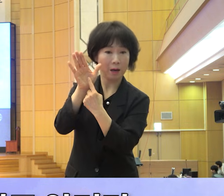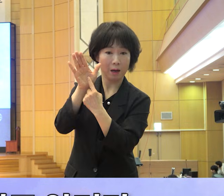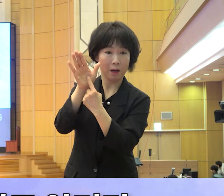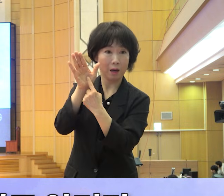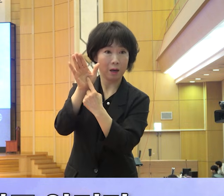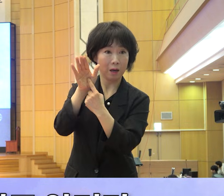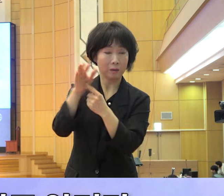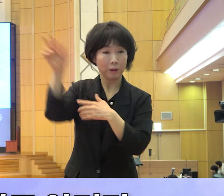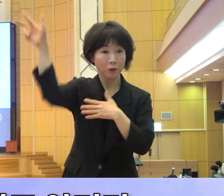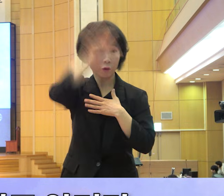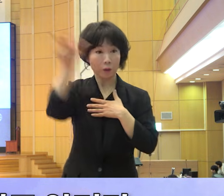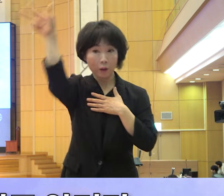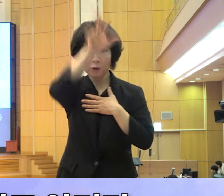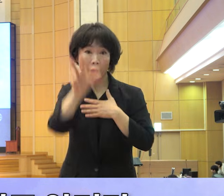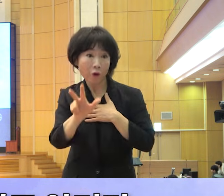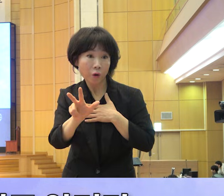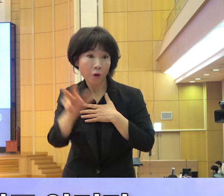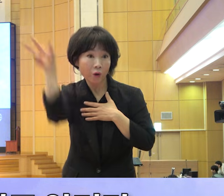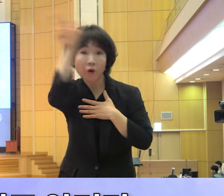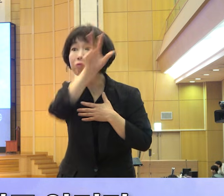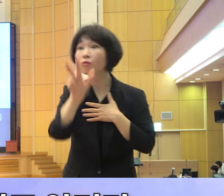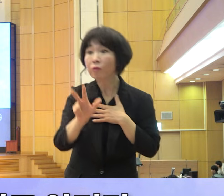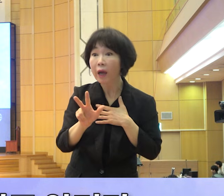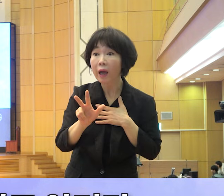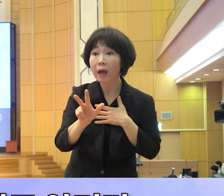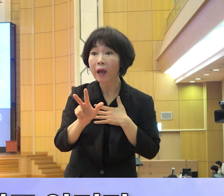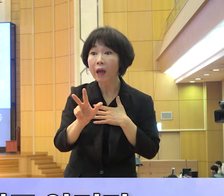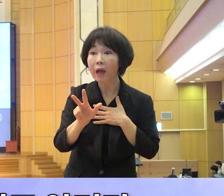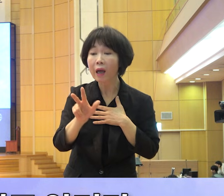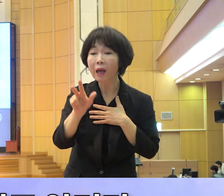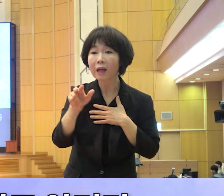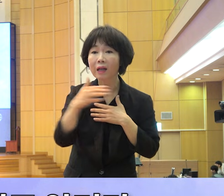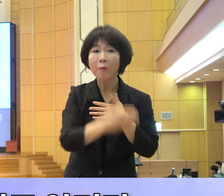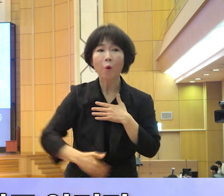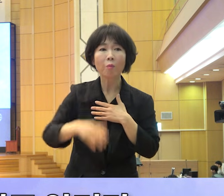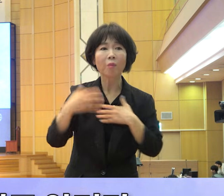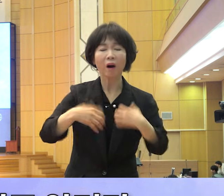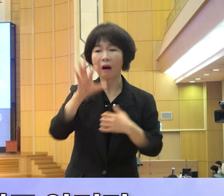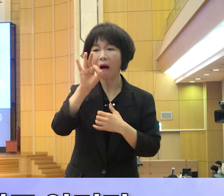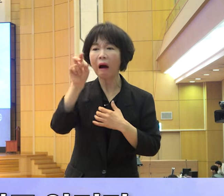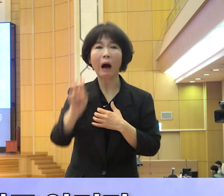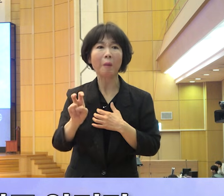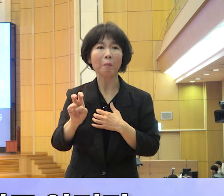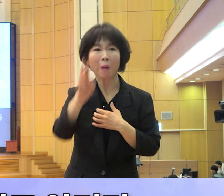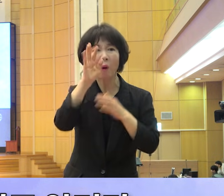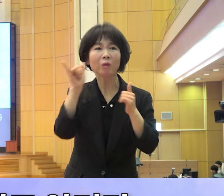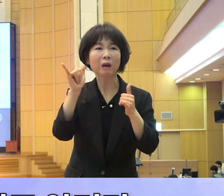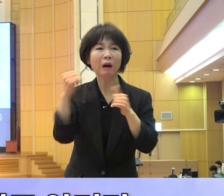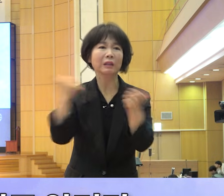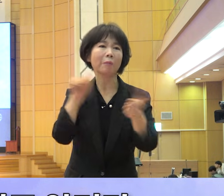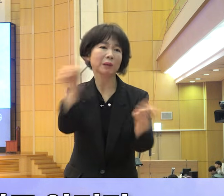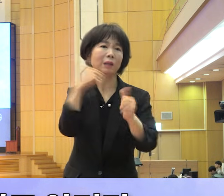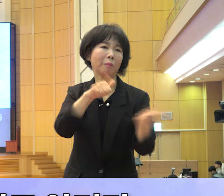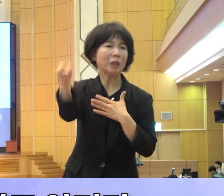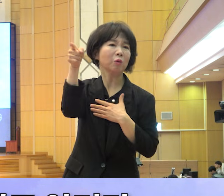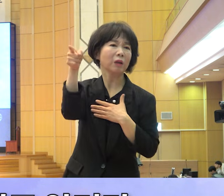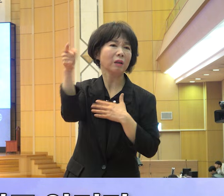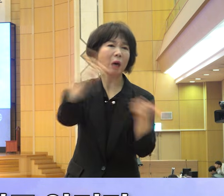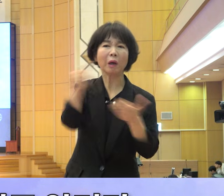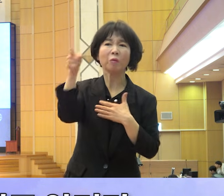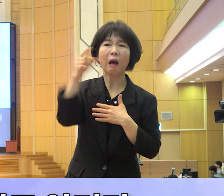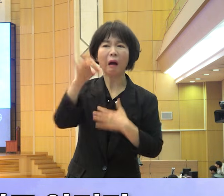암 환자가 사망 1위라고 합니다. 그리고 2위는